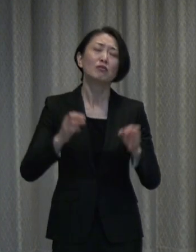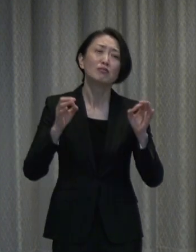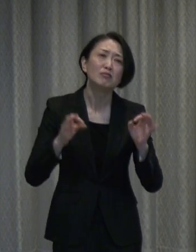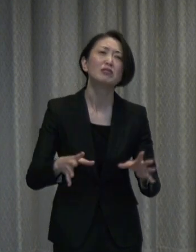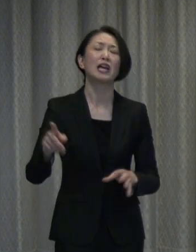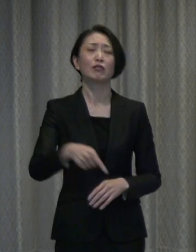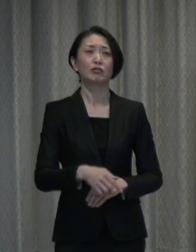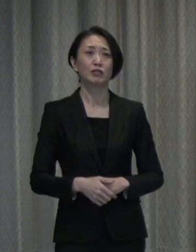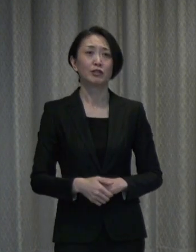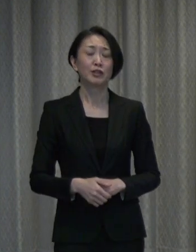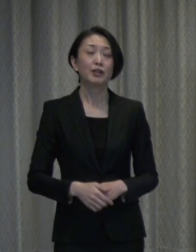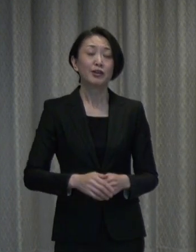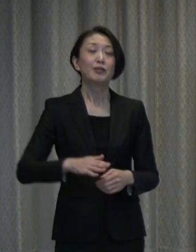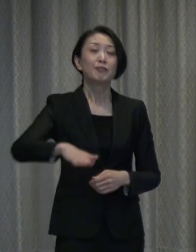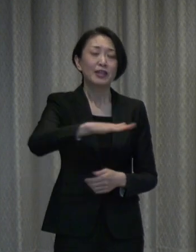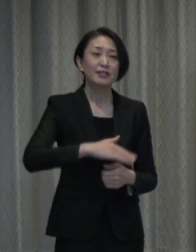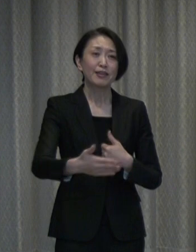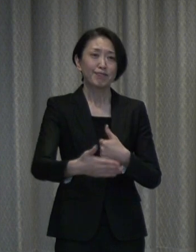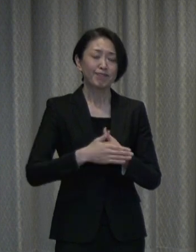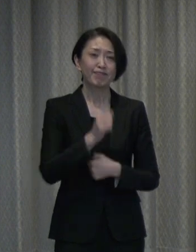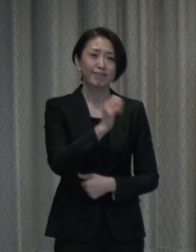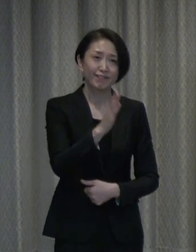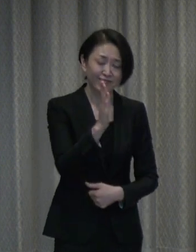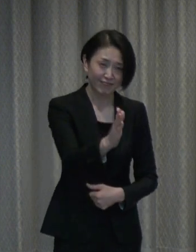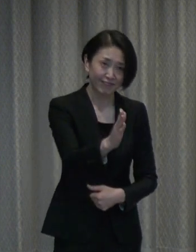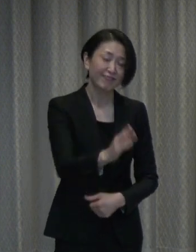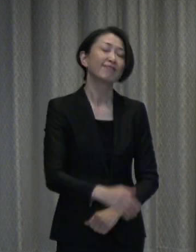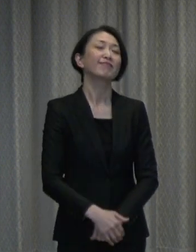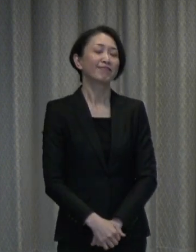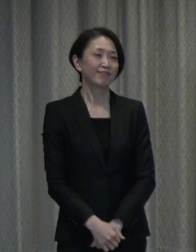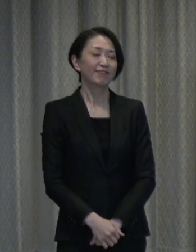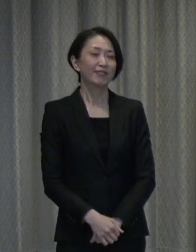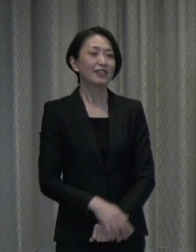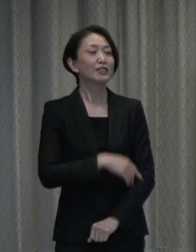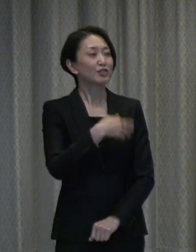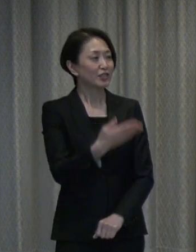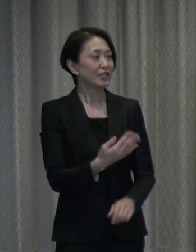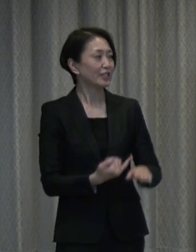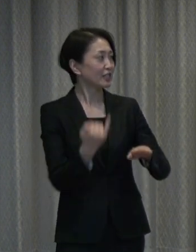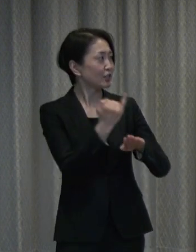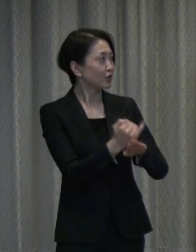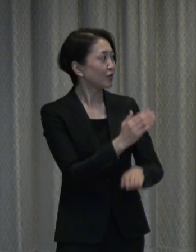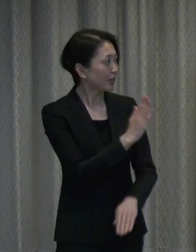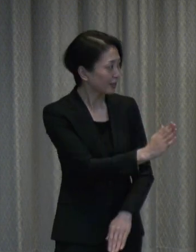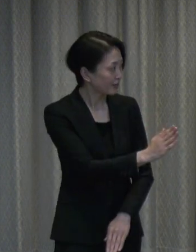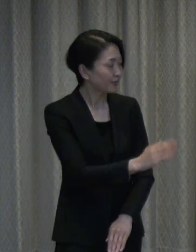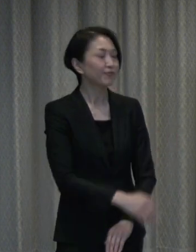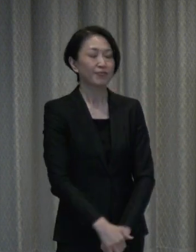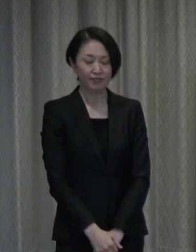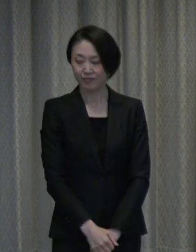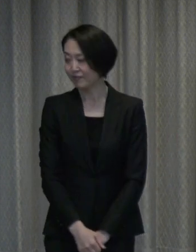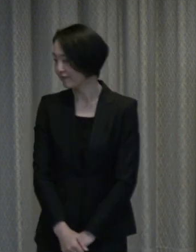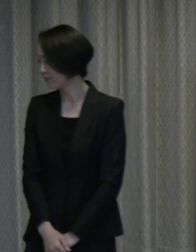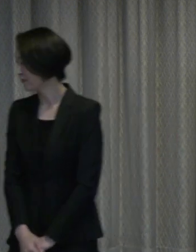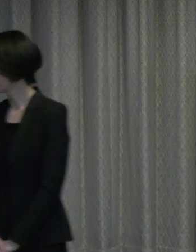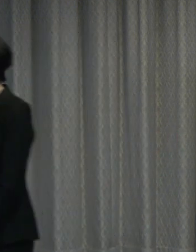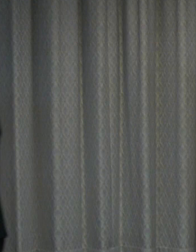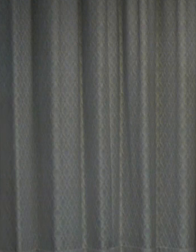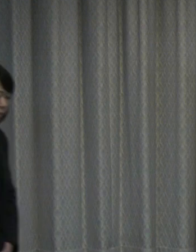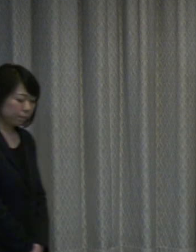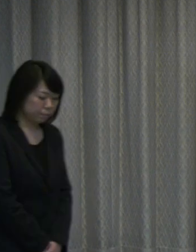様ご協力をよろしくお願い申し上げます。それでは郡市長からお話をいただきます。